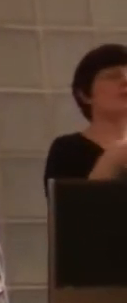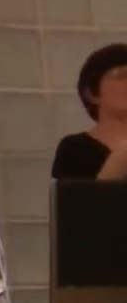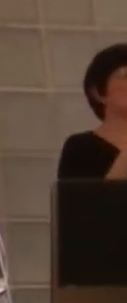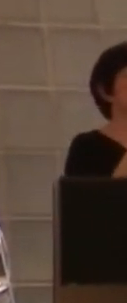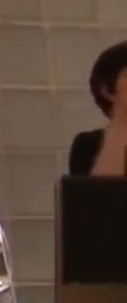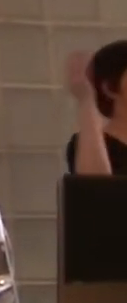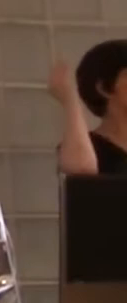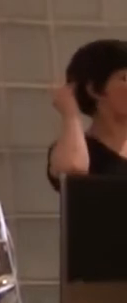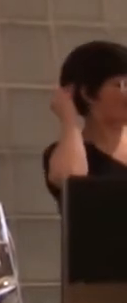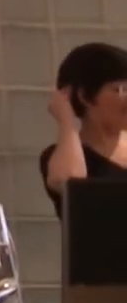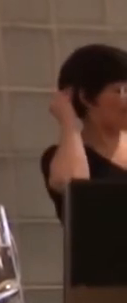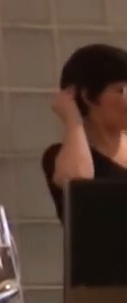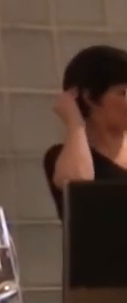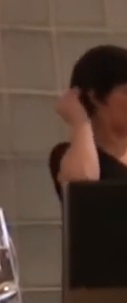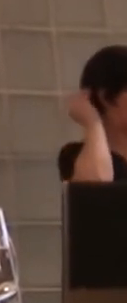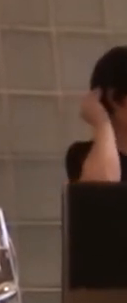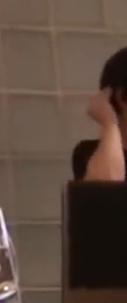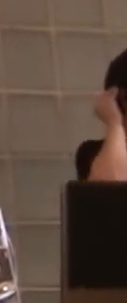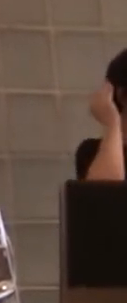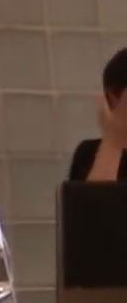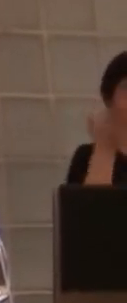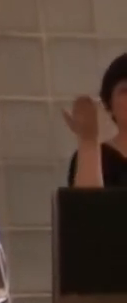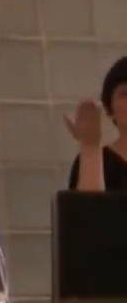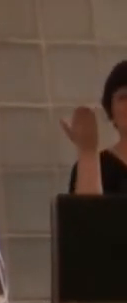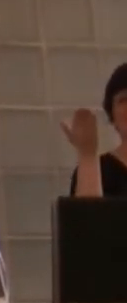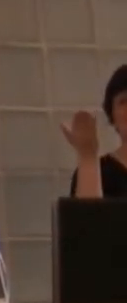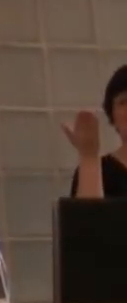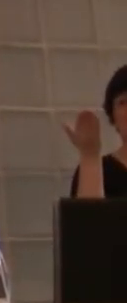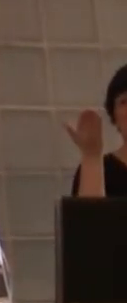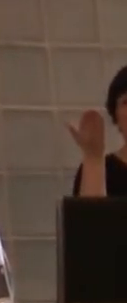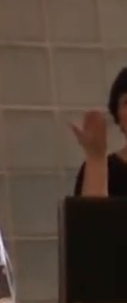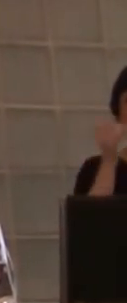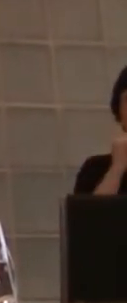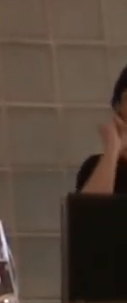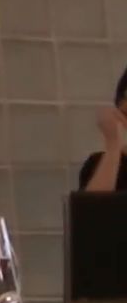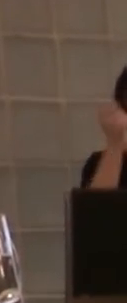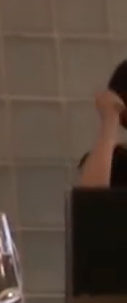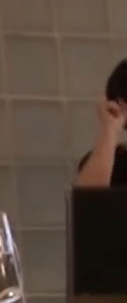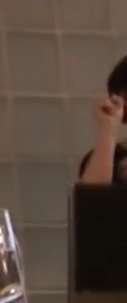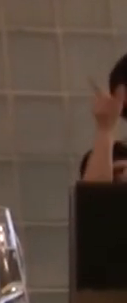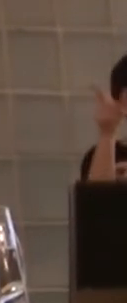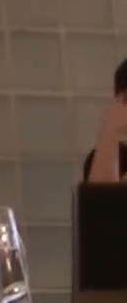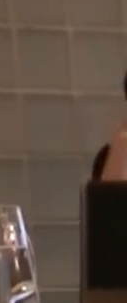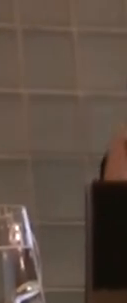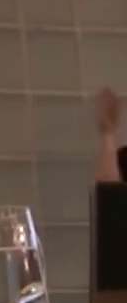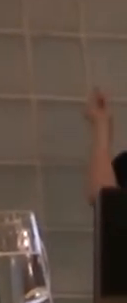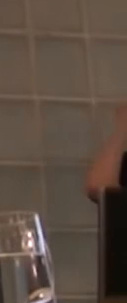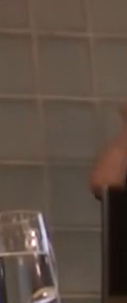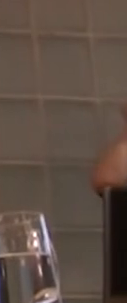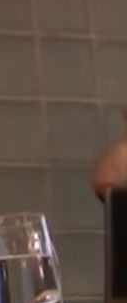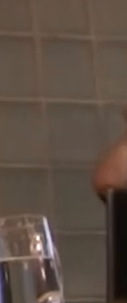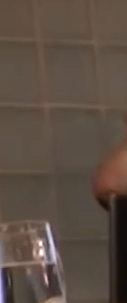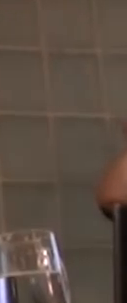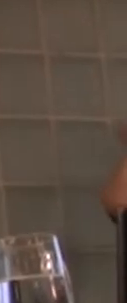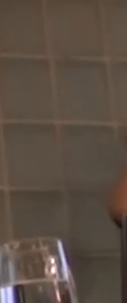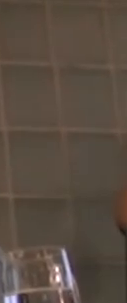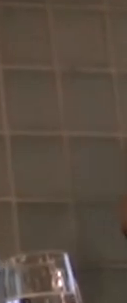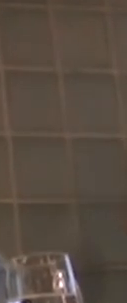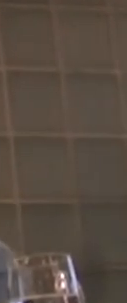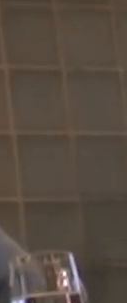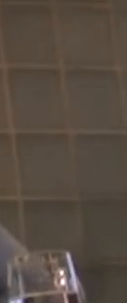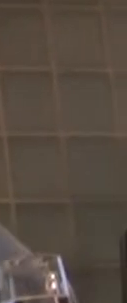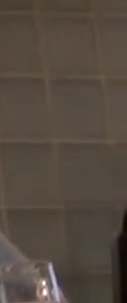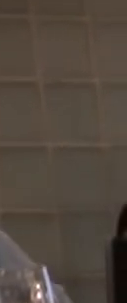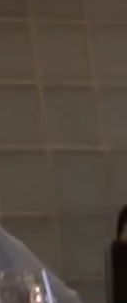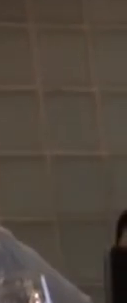que hable como un ejemplo de implantado. Yo no soy implantada, yo soy hipoacústica. Quiero que vean